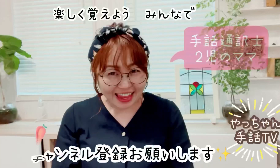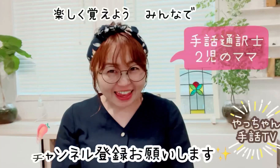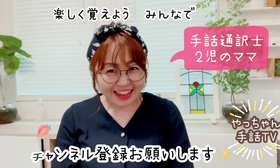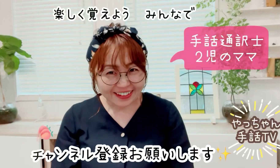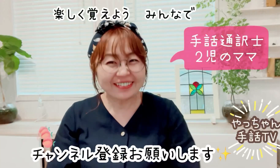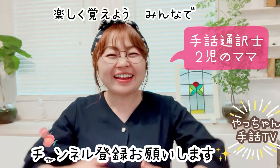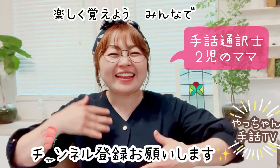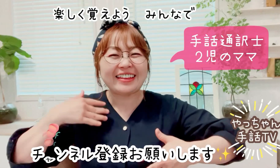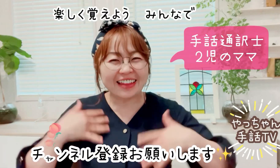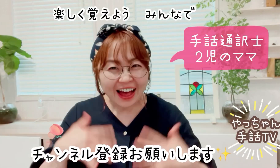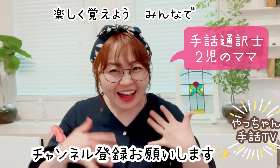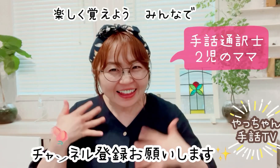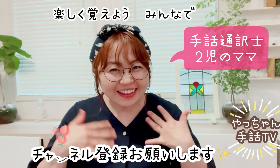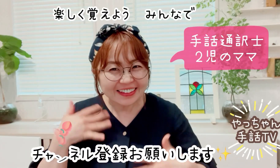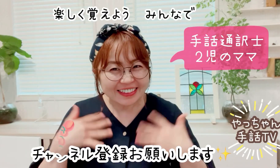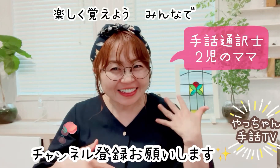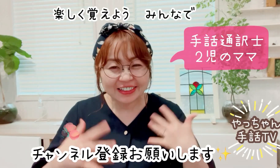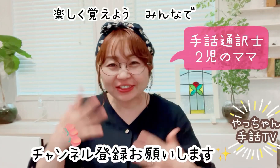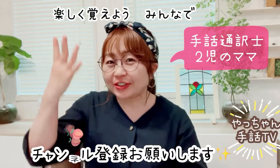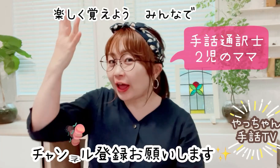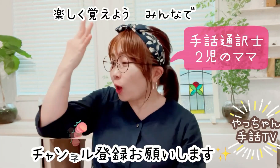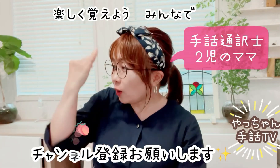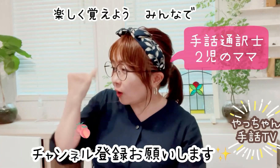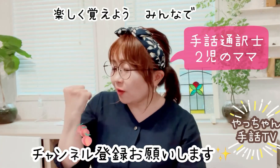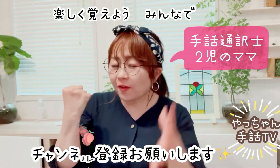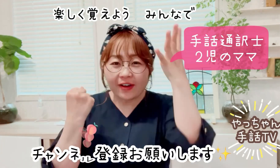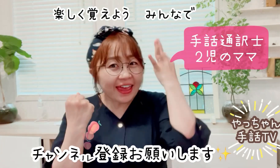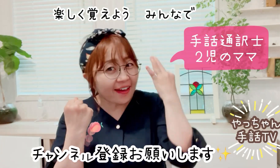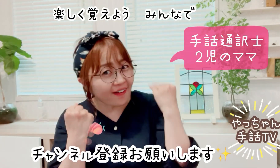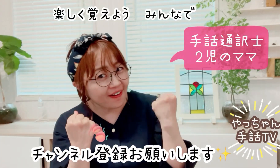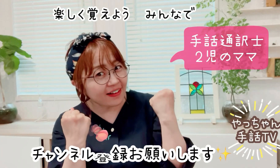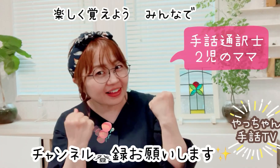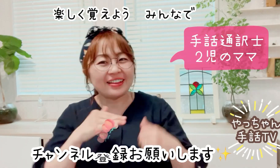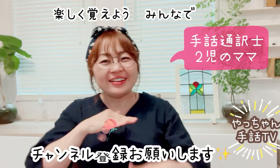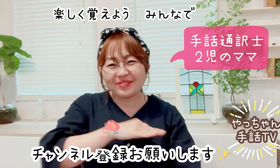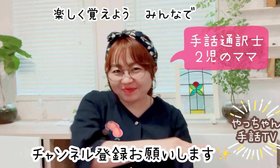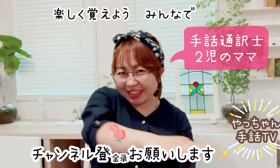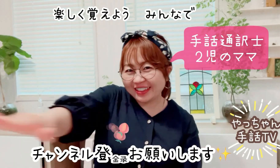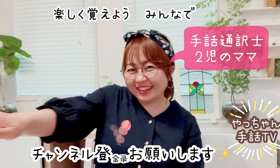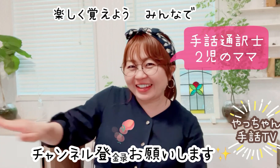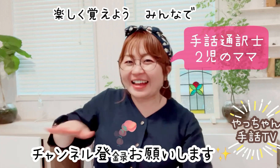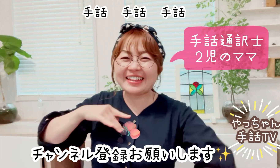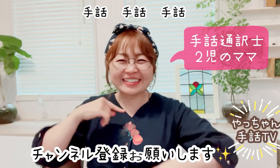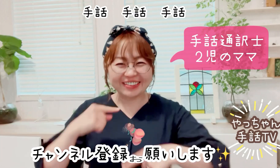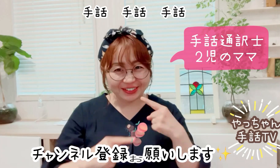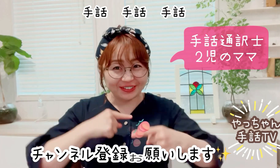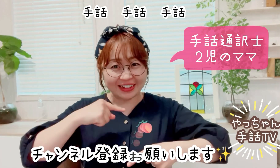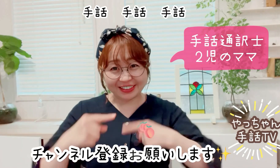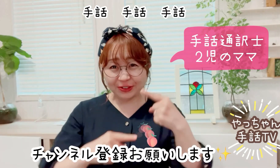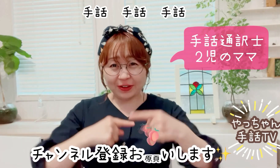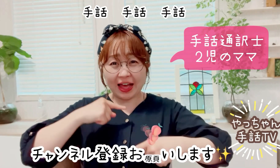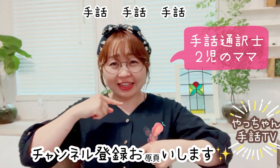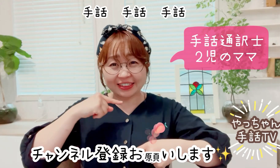せーの、楽しく覚えよう。みんなでシュワシュワシ